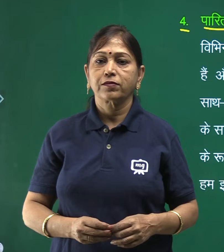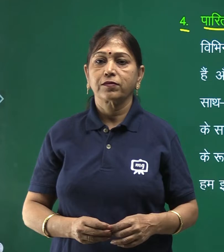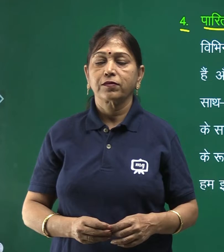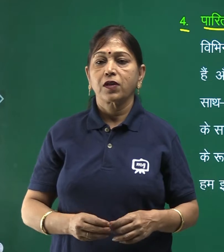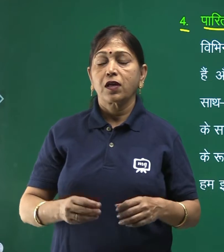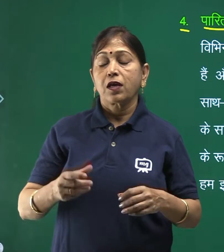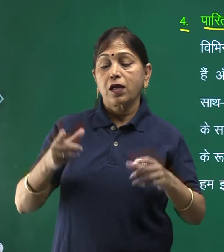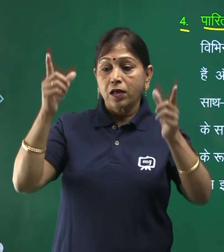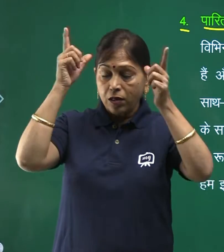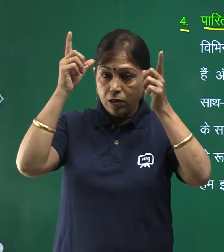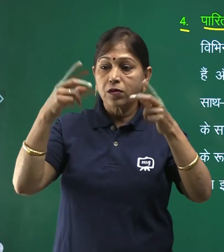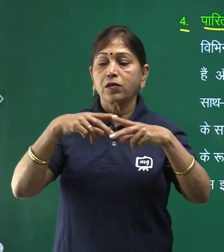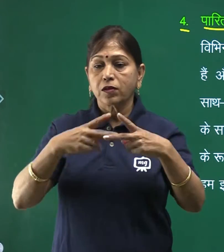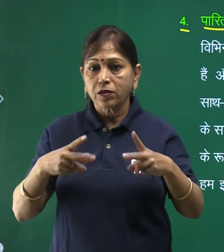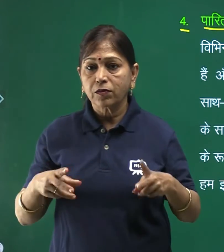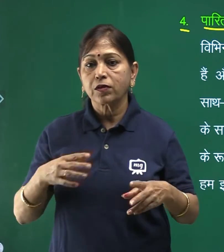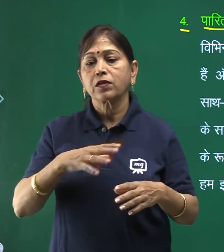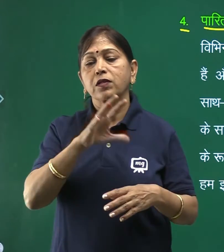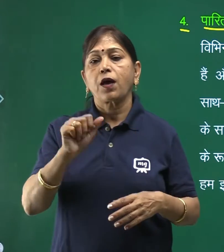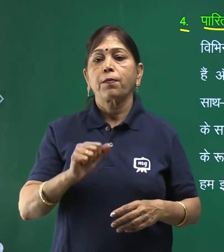जीवों के